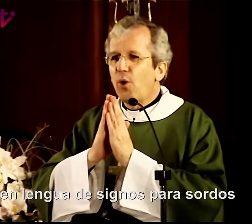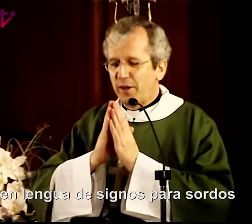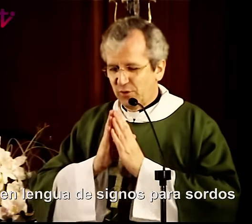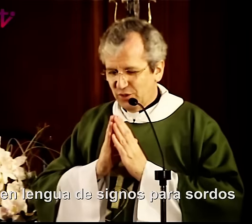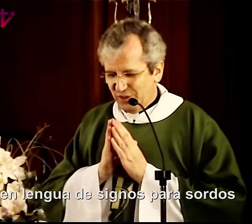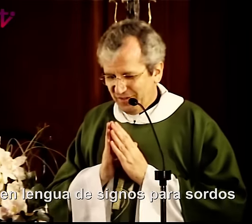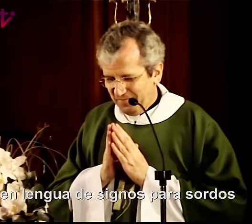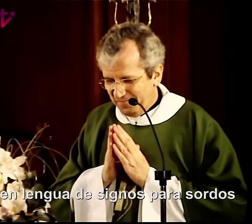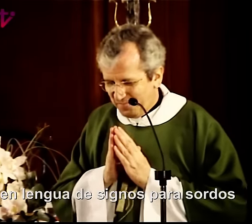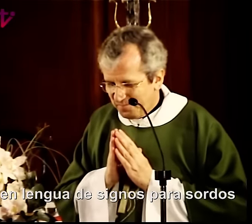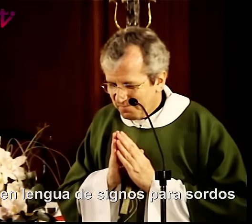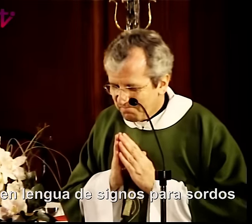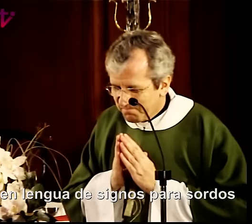Oremos.